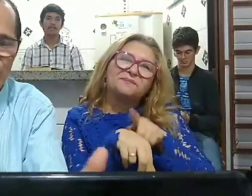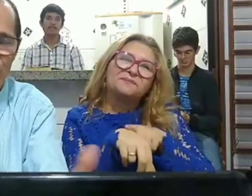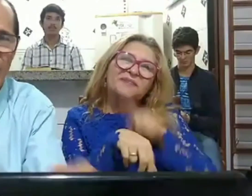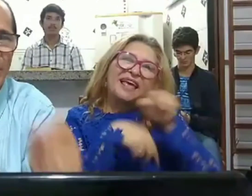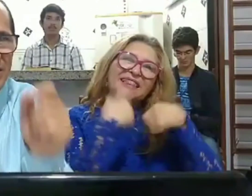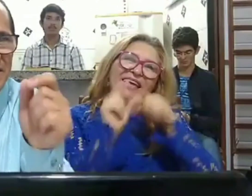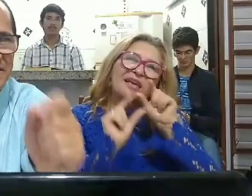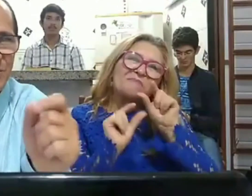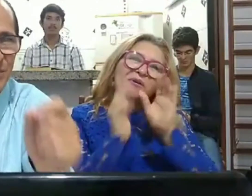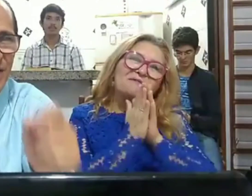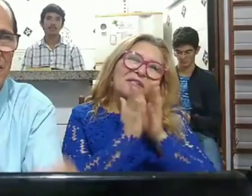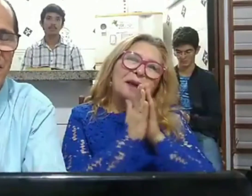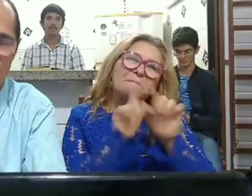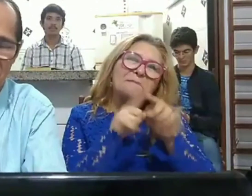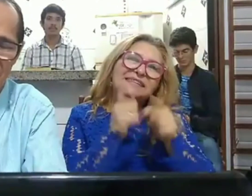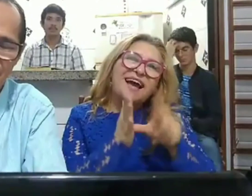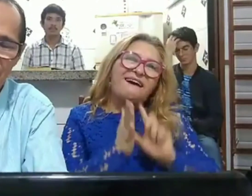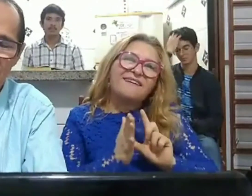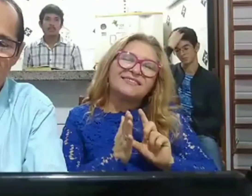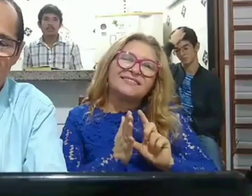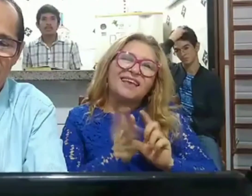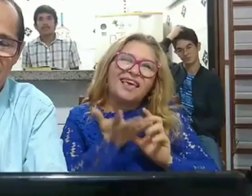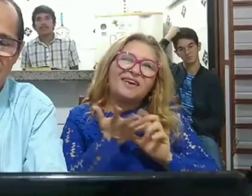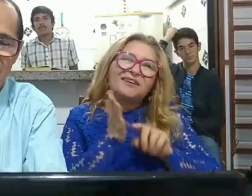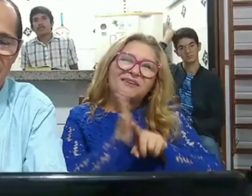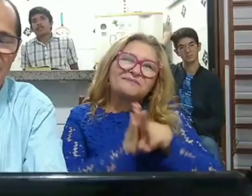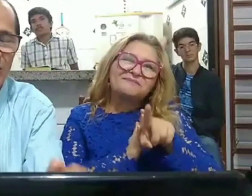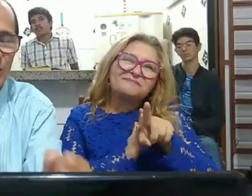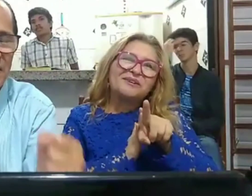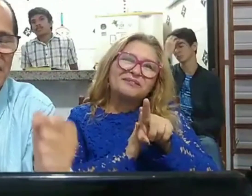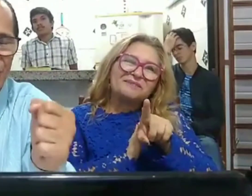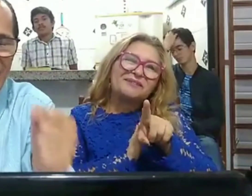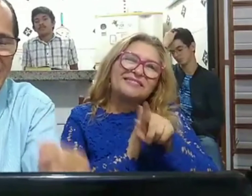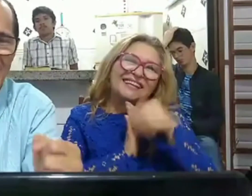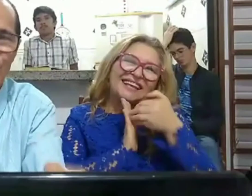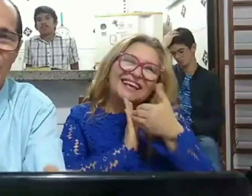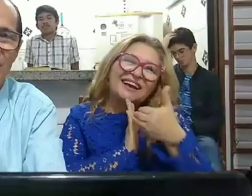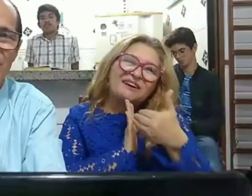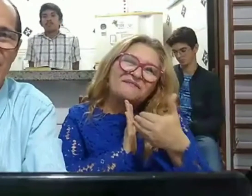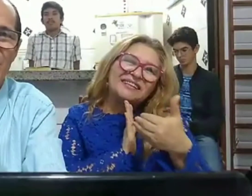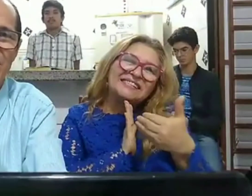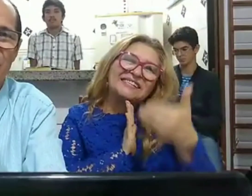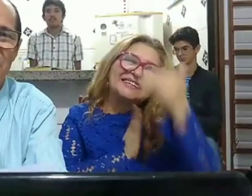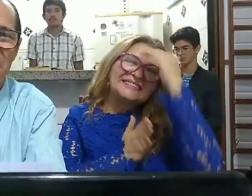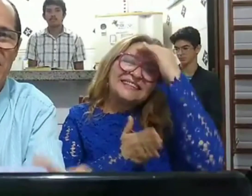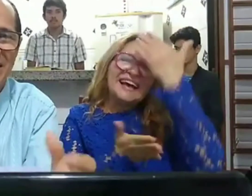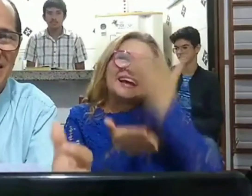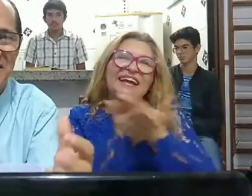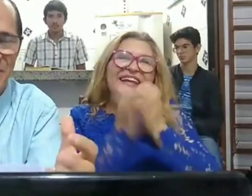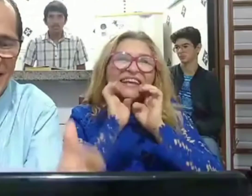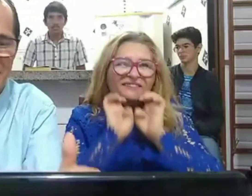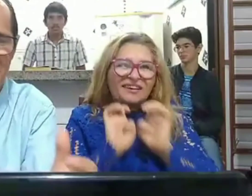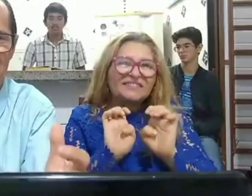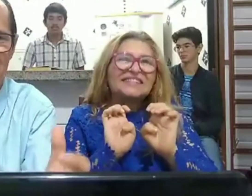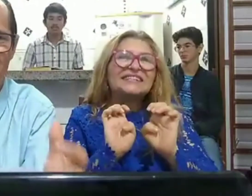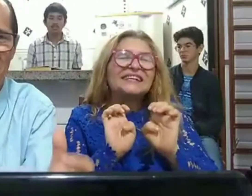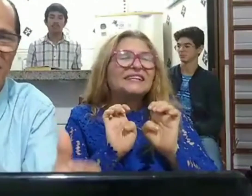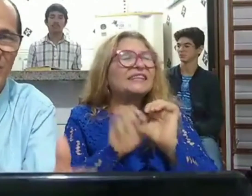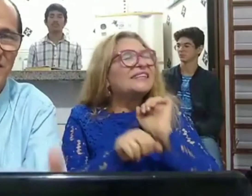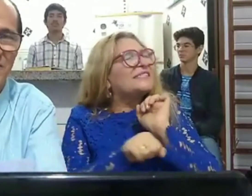pouquinho eu vou orar, mas nesse momento, se você está começando a crer no Evangelho, está começando a ter esperança